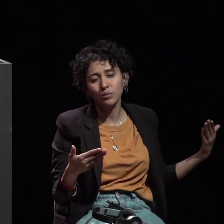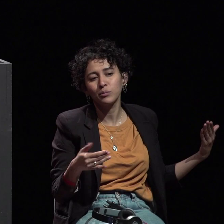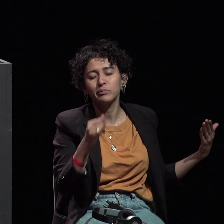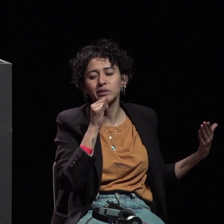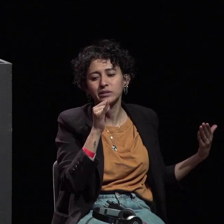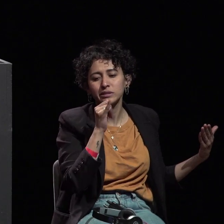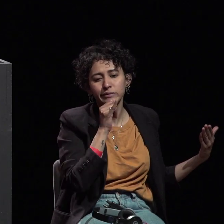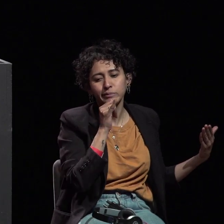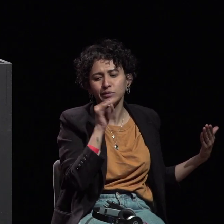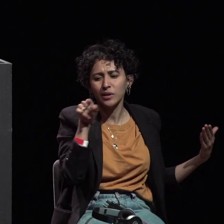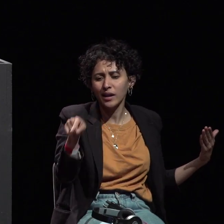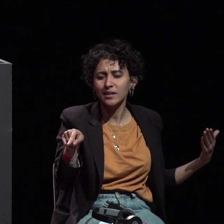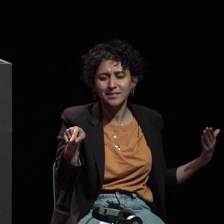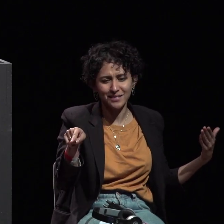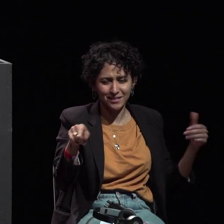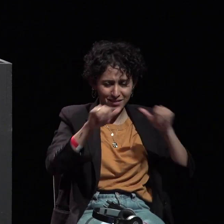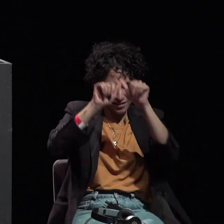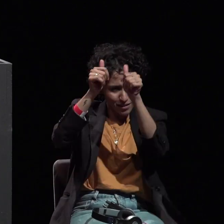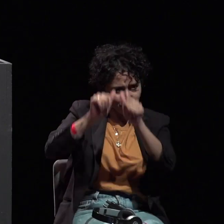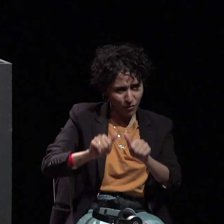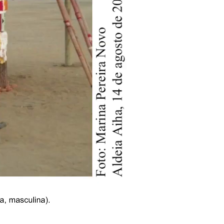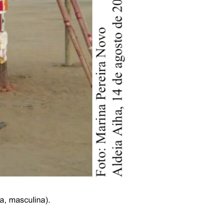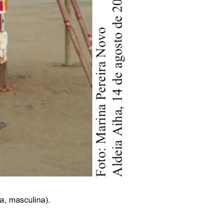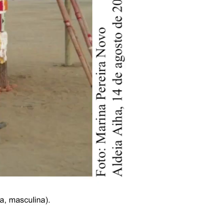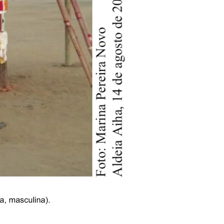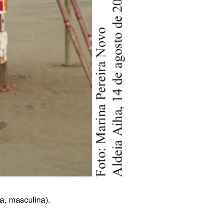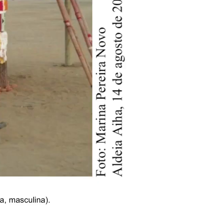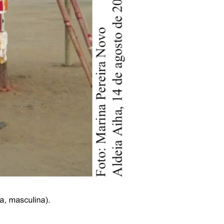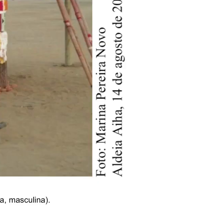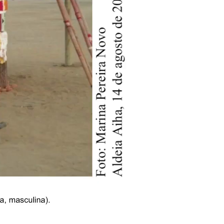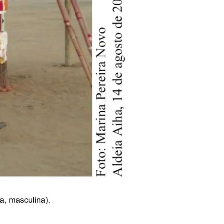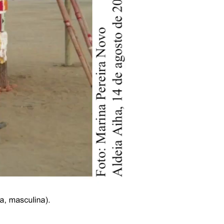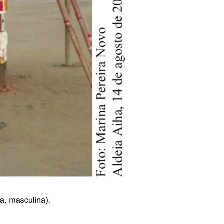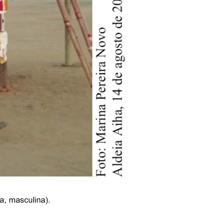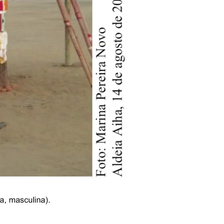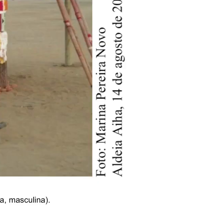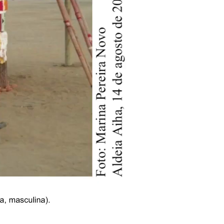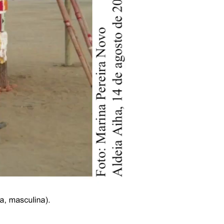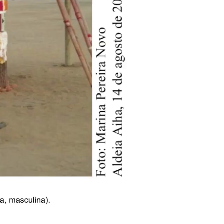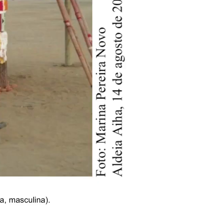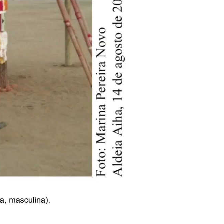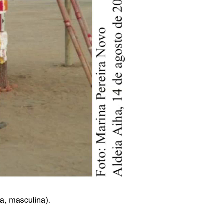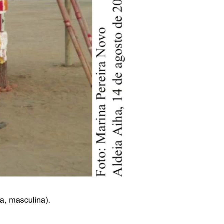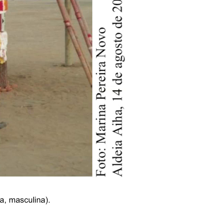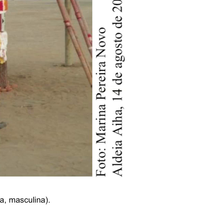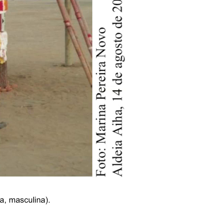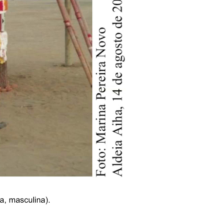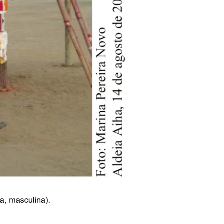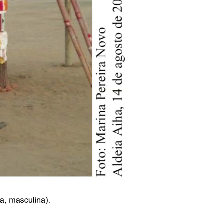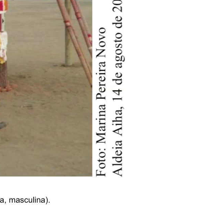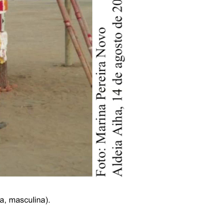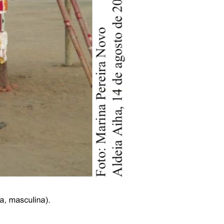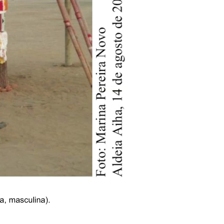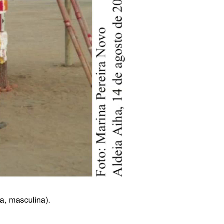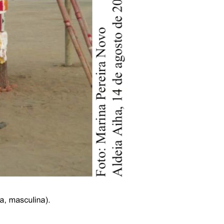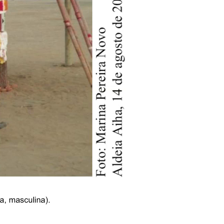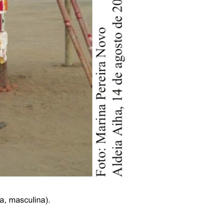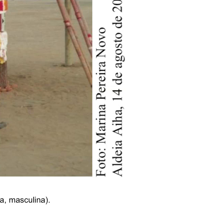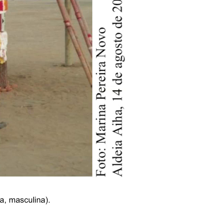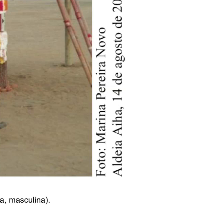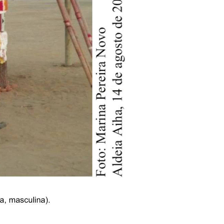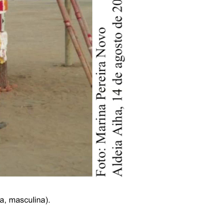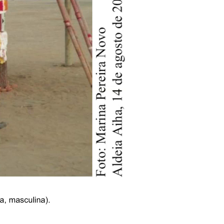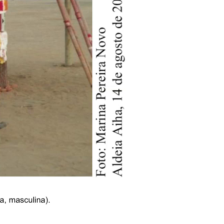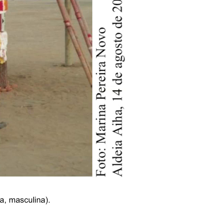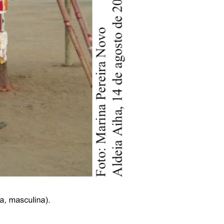como aquelas efígies funerárias, né, que estão aí na tela, né, que momentaneamente abrigam o duplo de recém-falecidos,